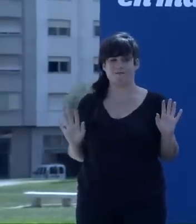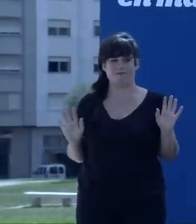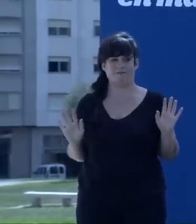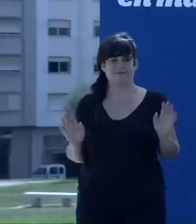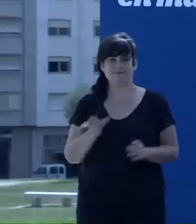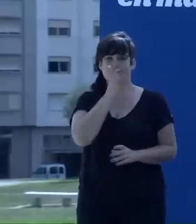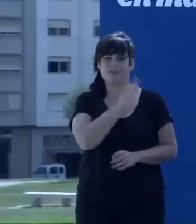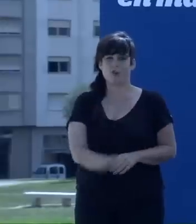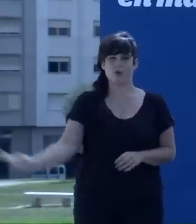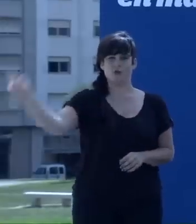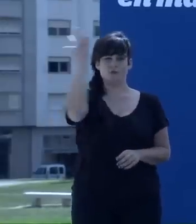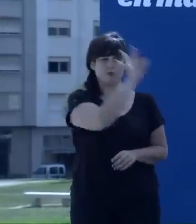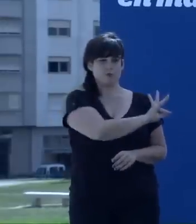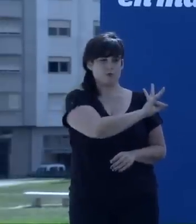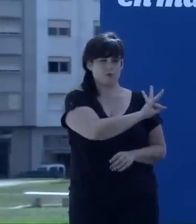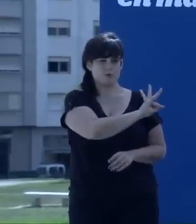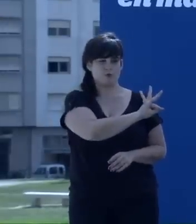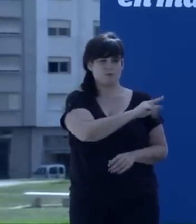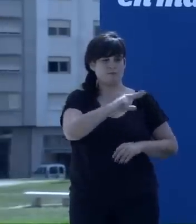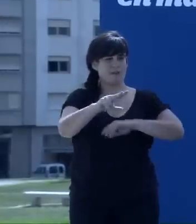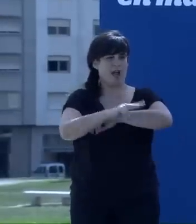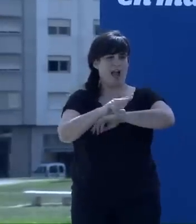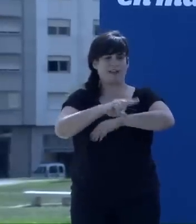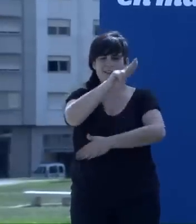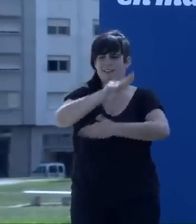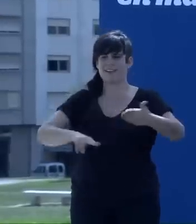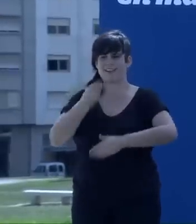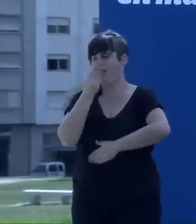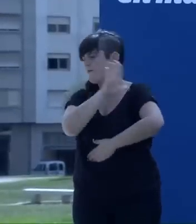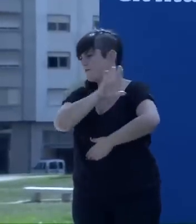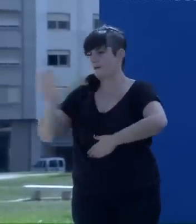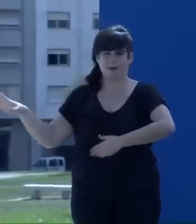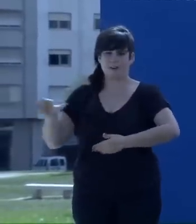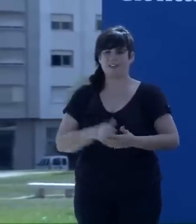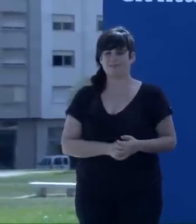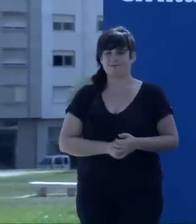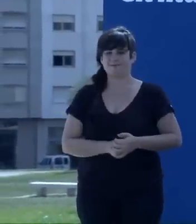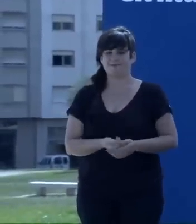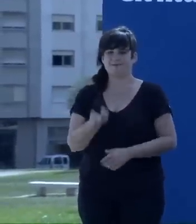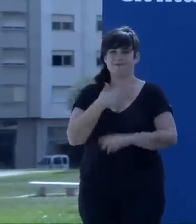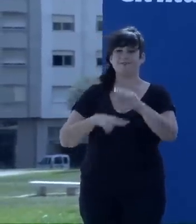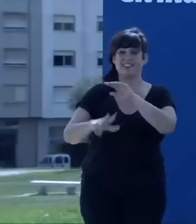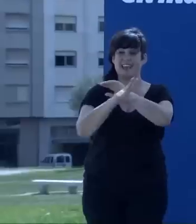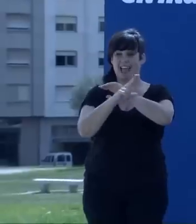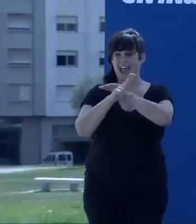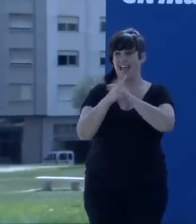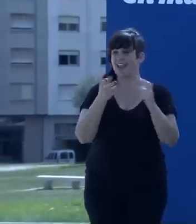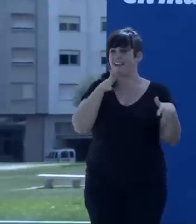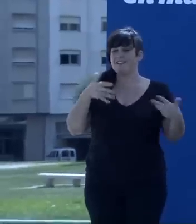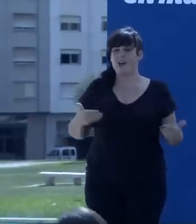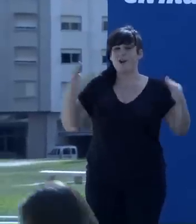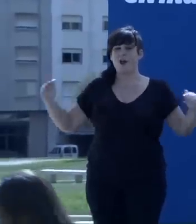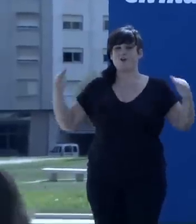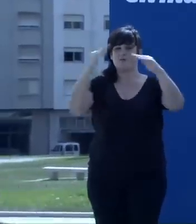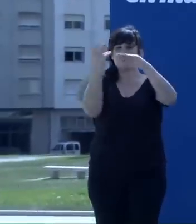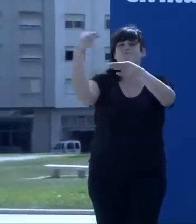Paso a palabra ao mellor alcalde de Galicia. O alcalde que está na montaña, o alcalde que